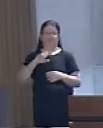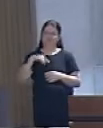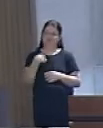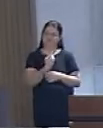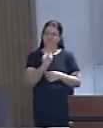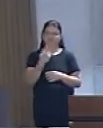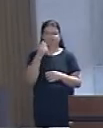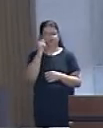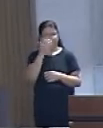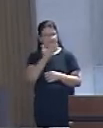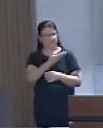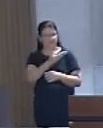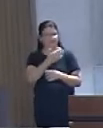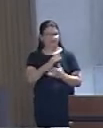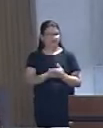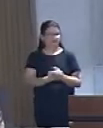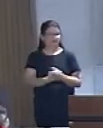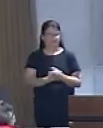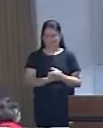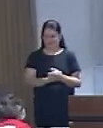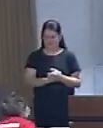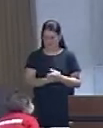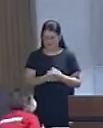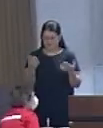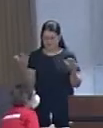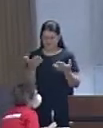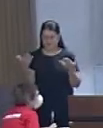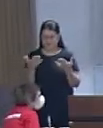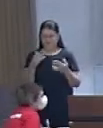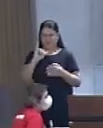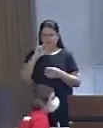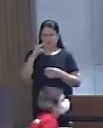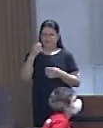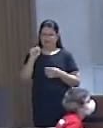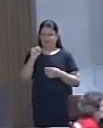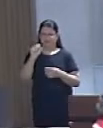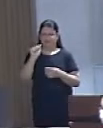nossas amigas, agora me fugiu, Inês e André,